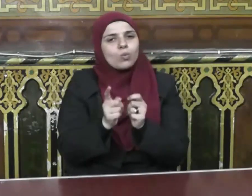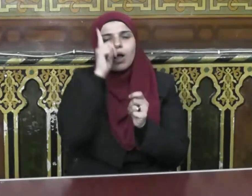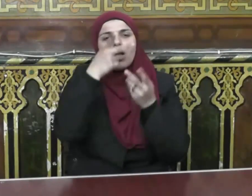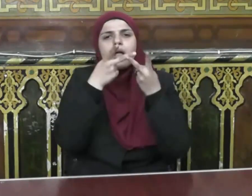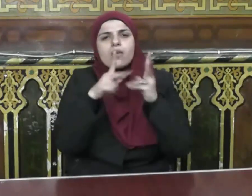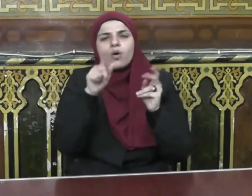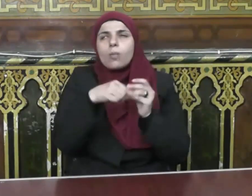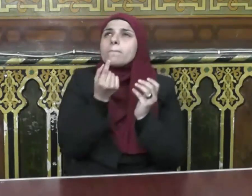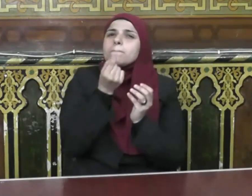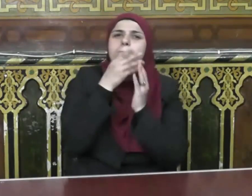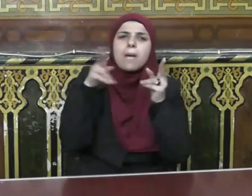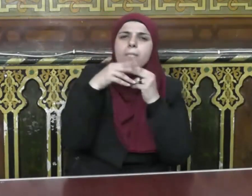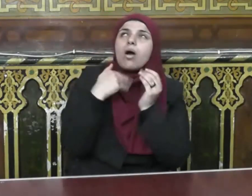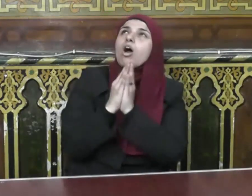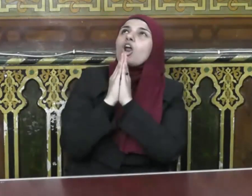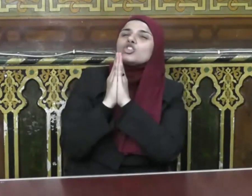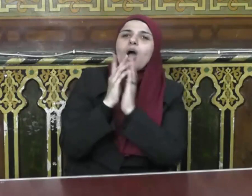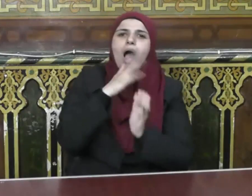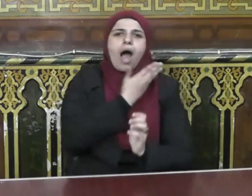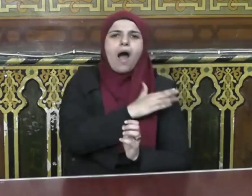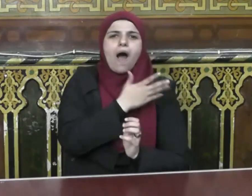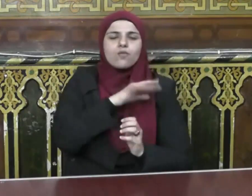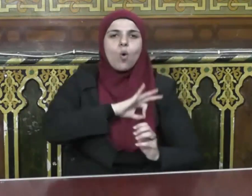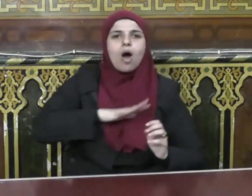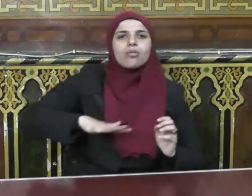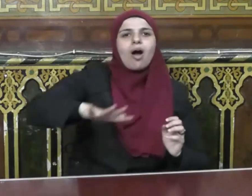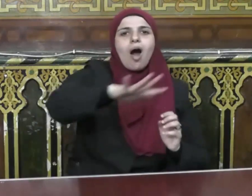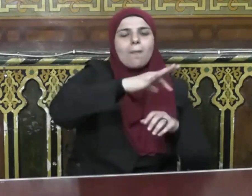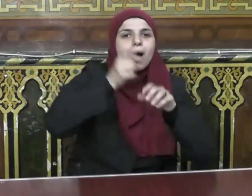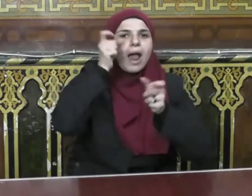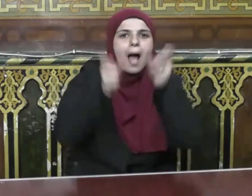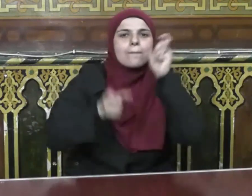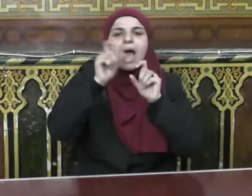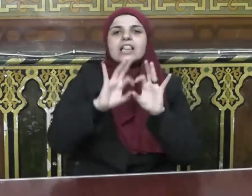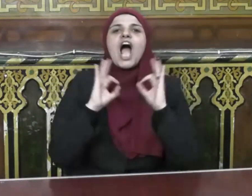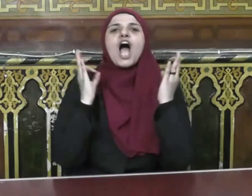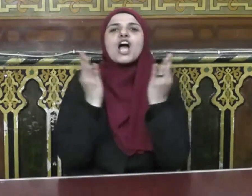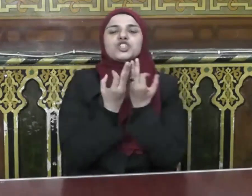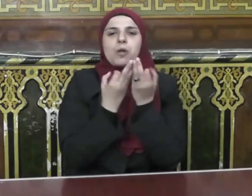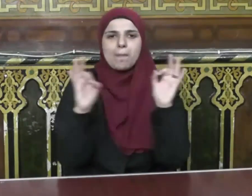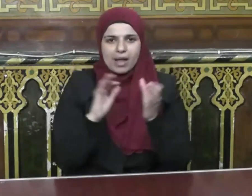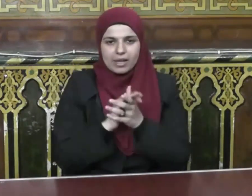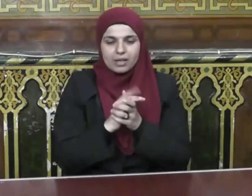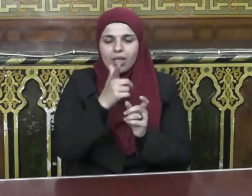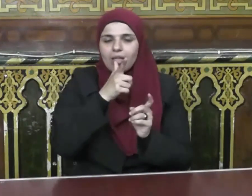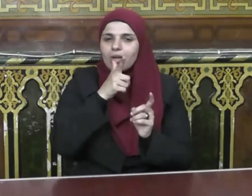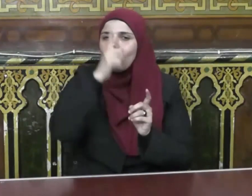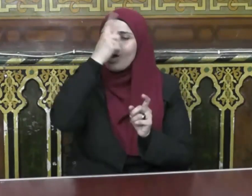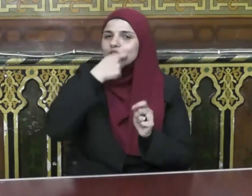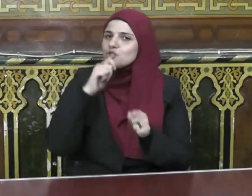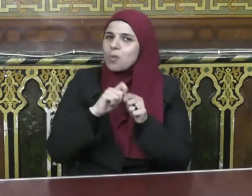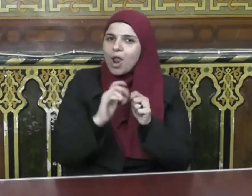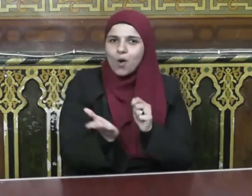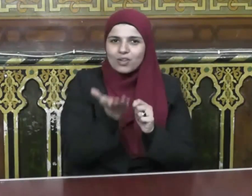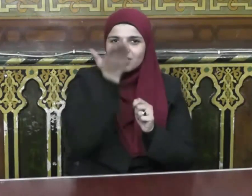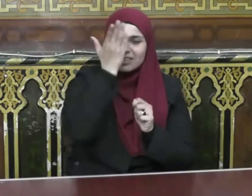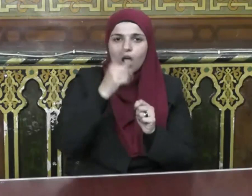الرجاء والعفو والرحمة لعباده أجمعين، فيقول سبحانه: قل يا